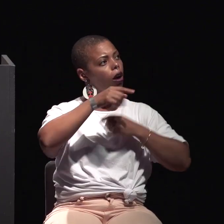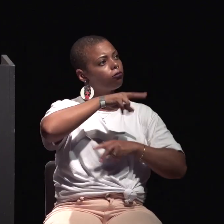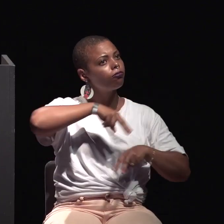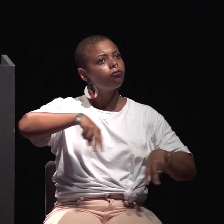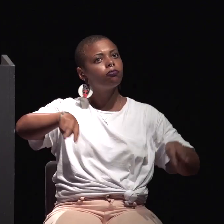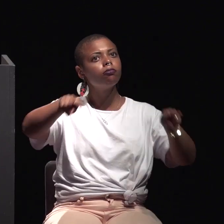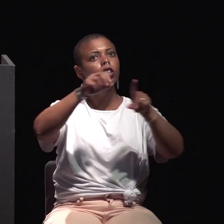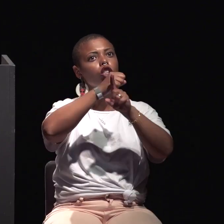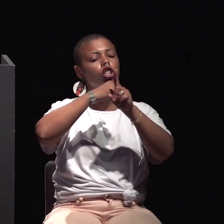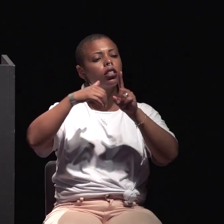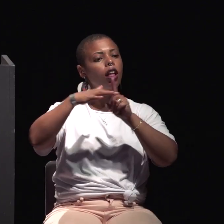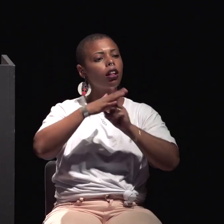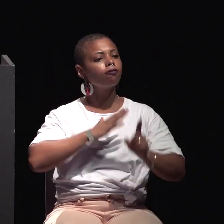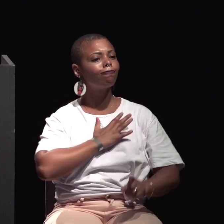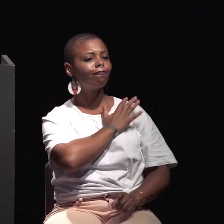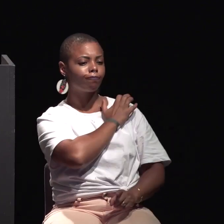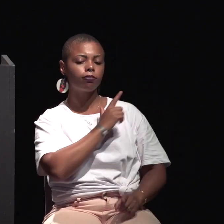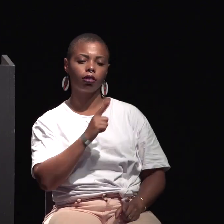estrutura racista.